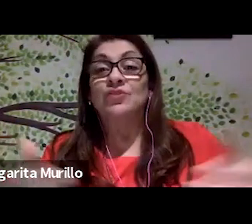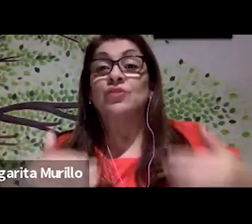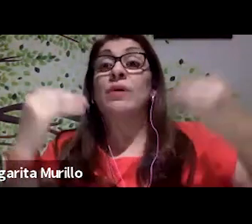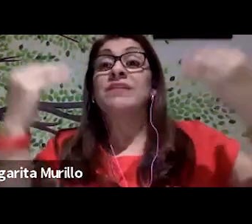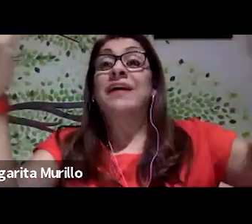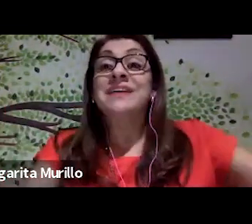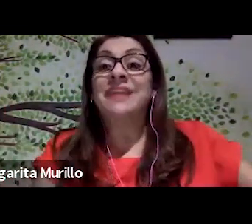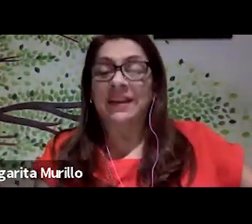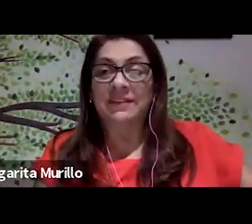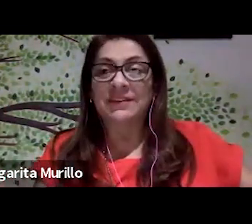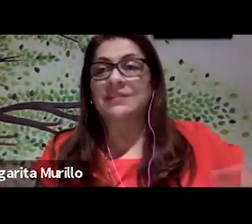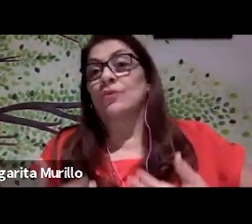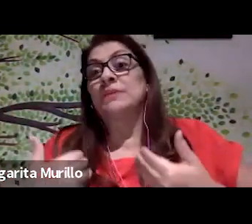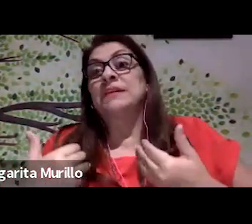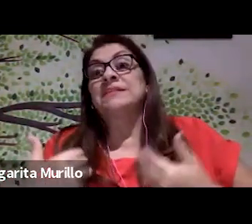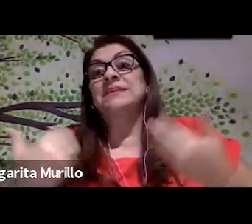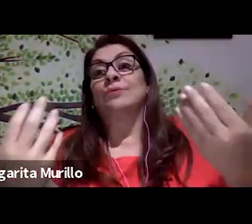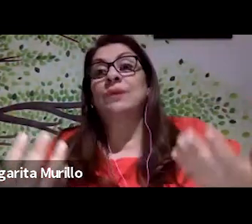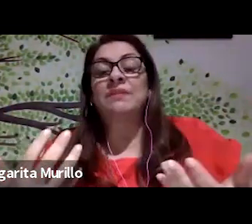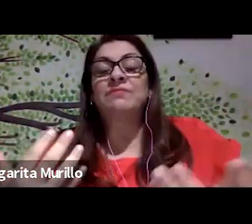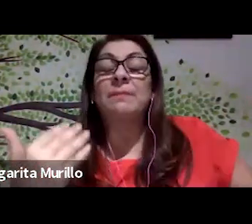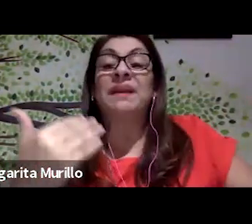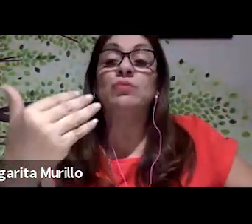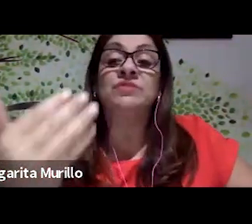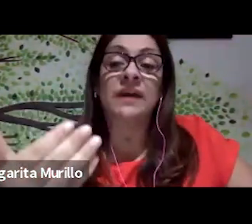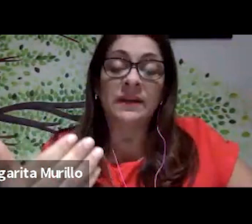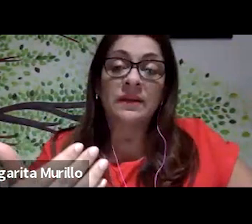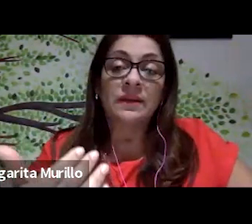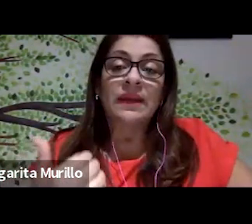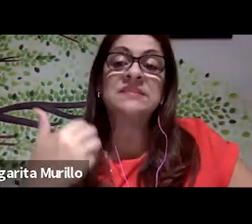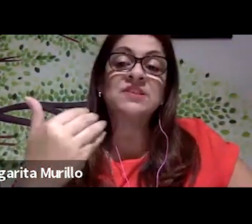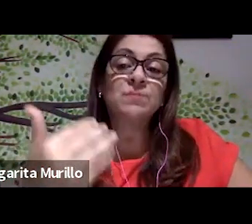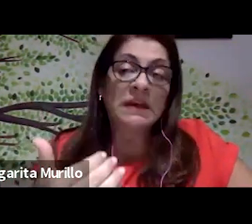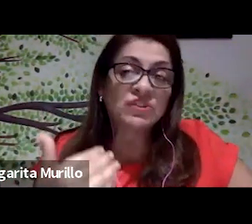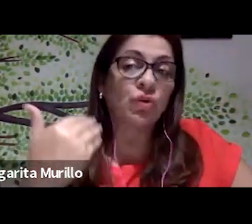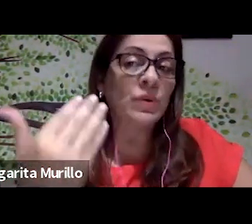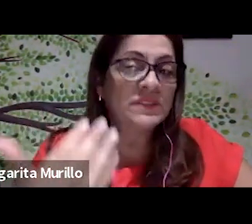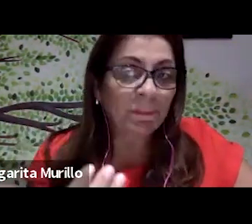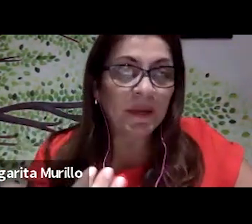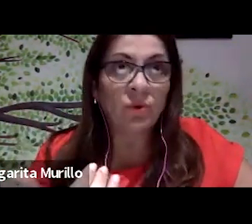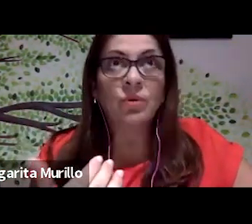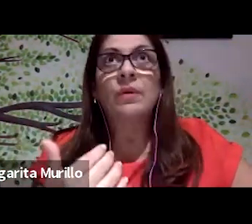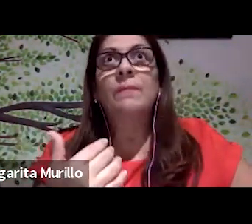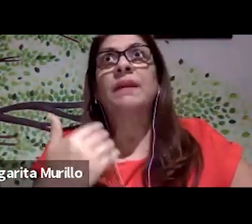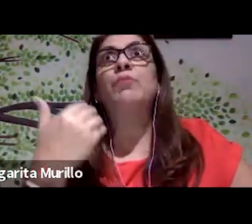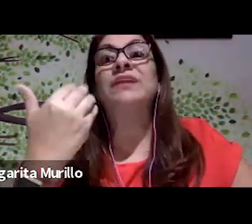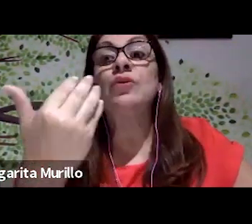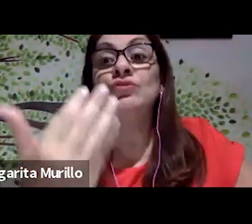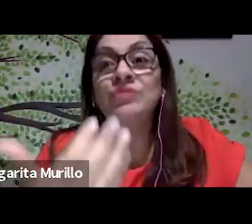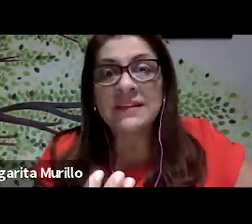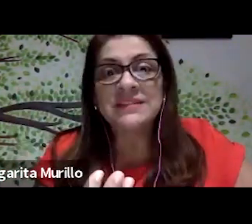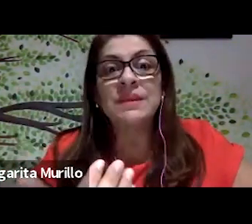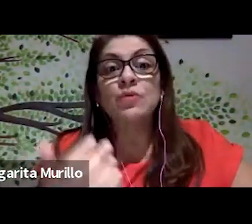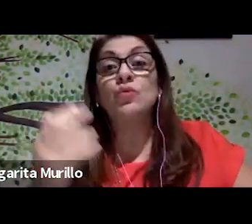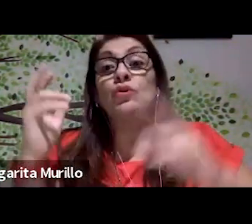entonces me hago adicta a la red y se convierte casi que en una parafilia para buscar ese espacio o ese apego para poder